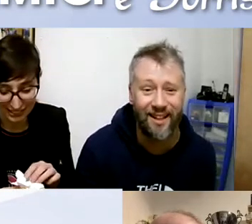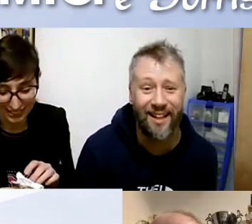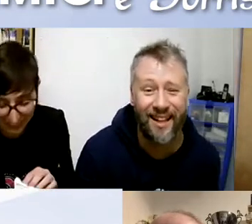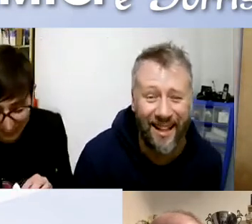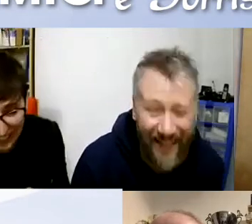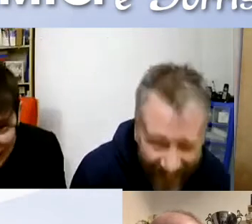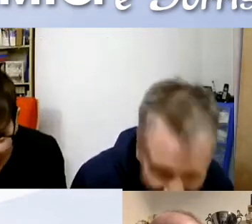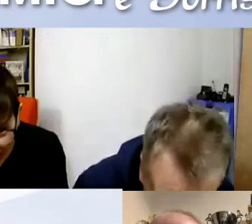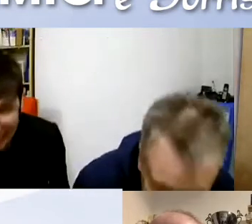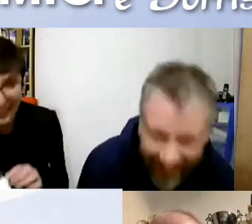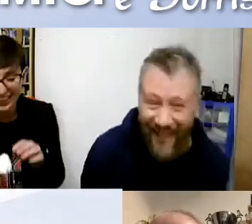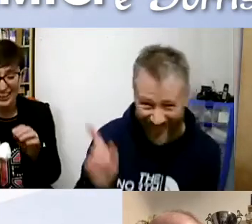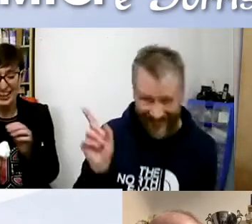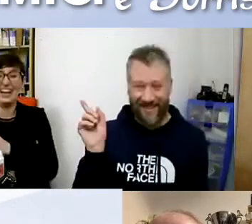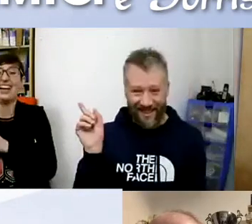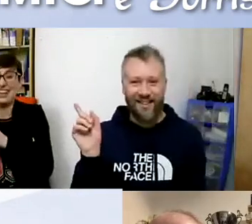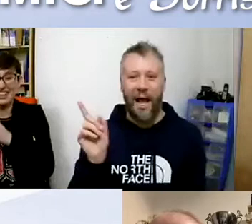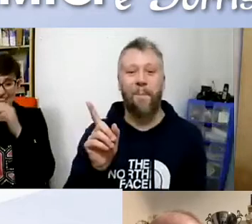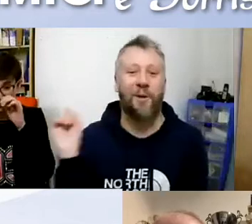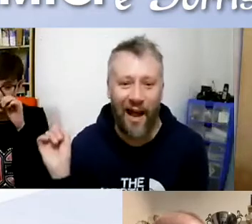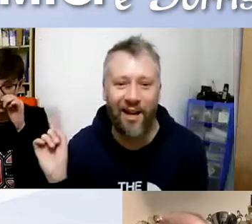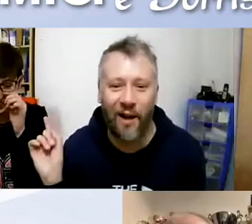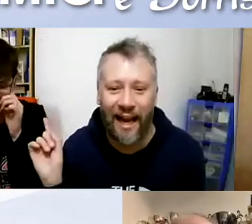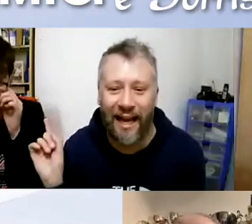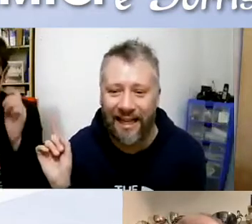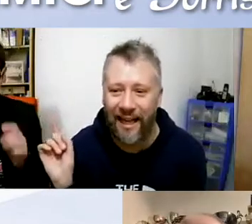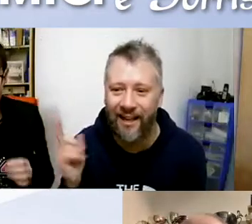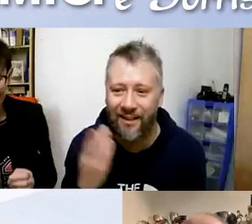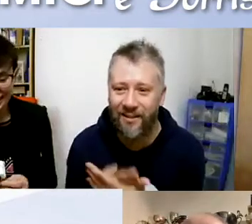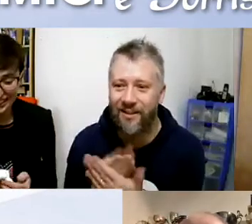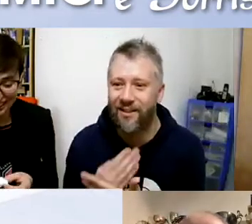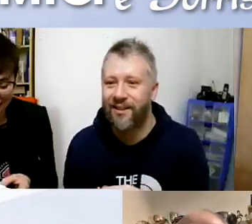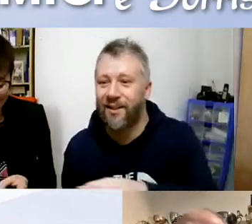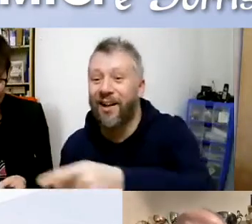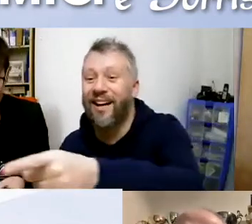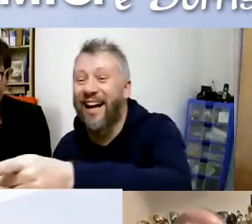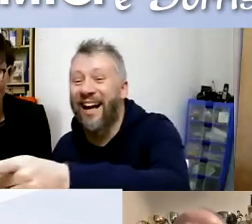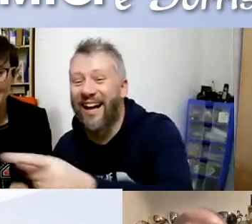anche noi, diventiamo tutti così. Dai, non è difficile.